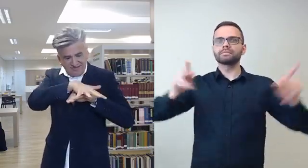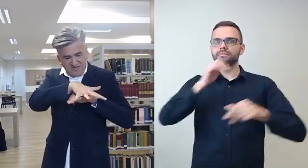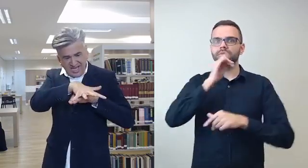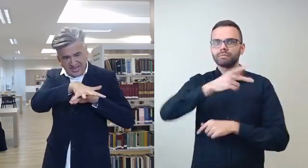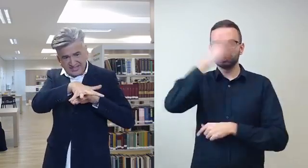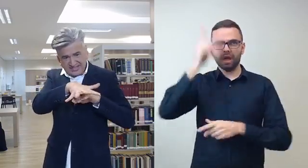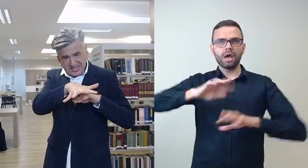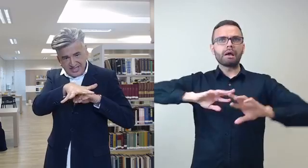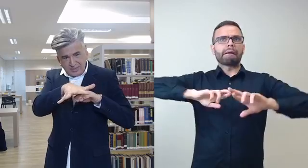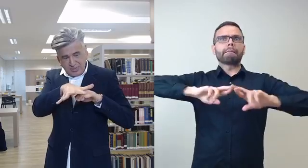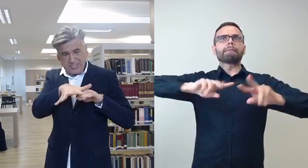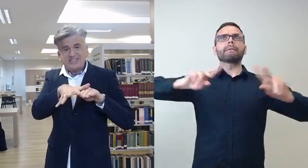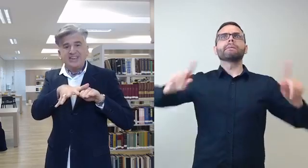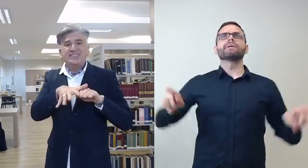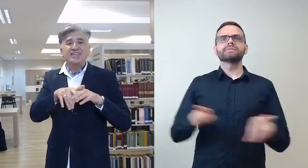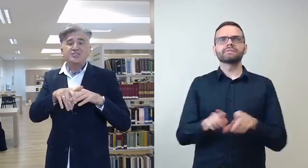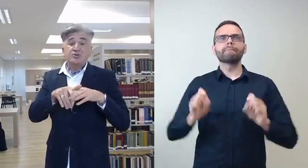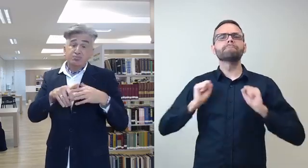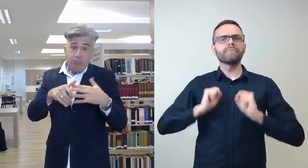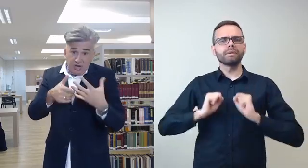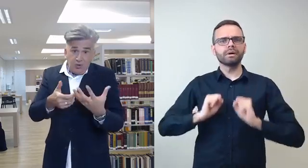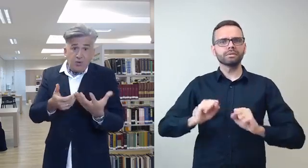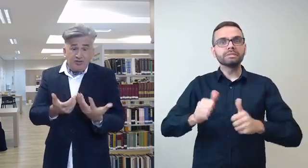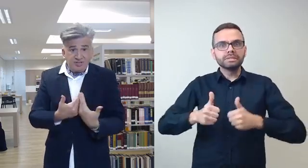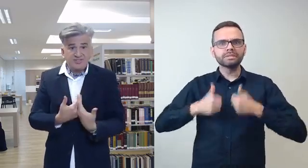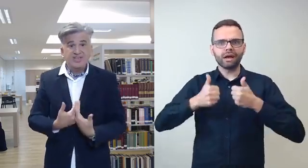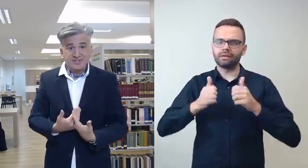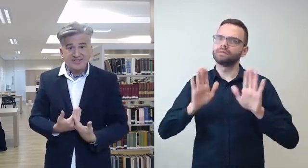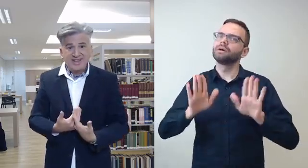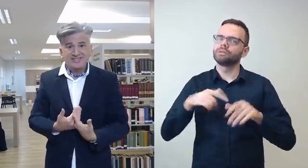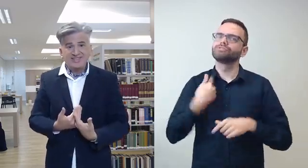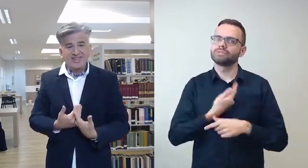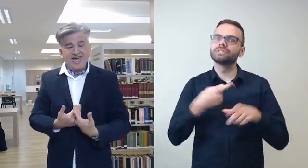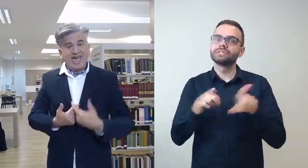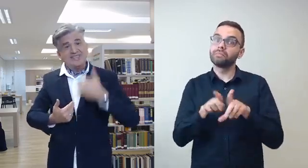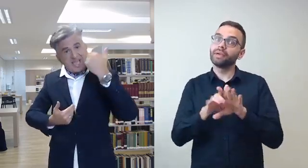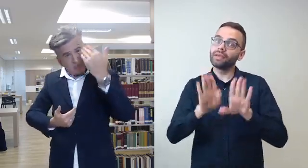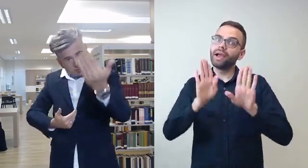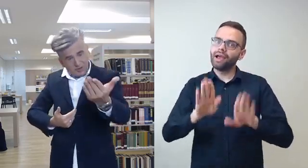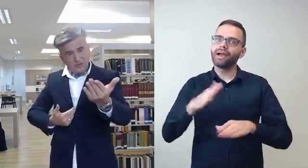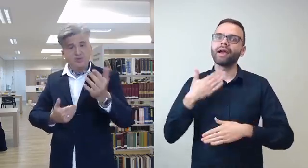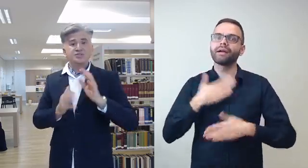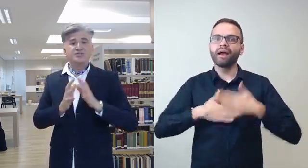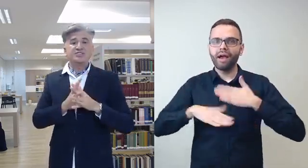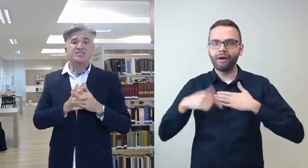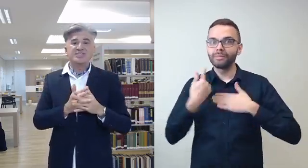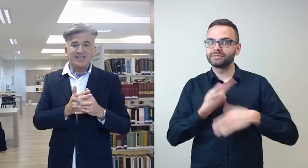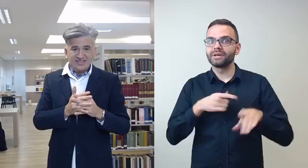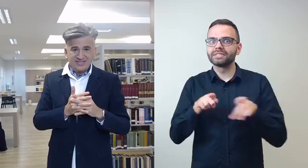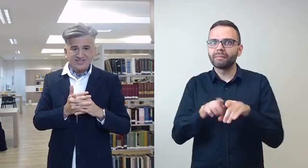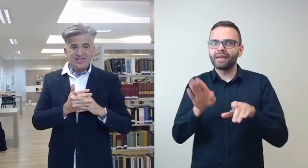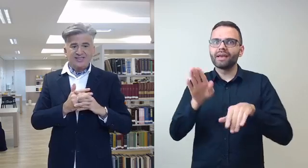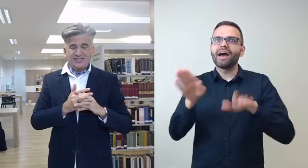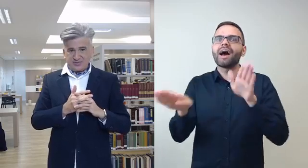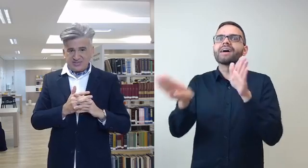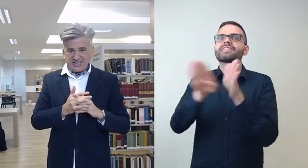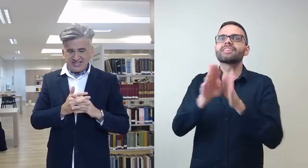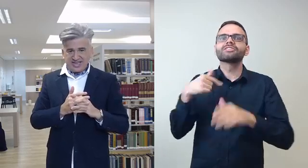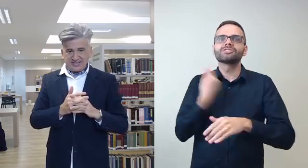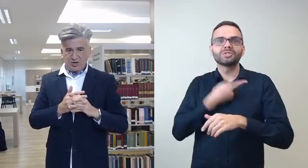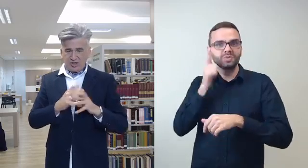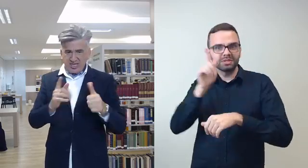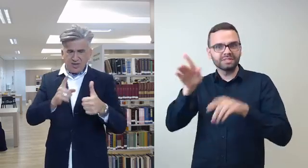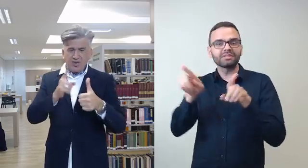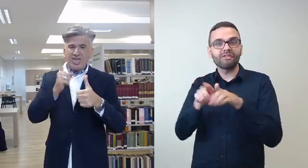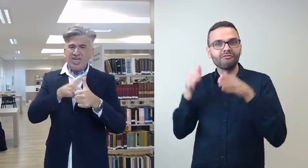saem várias potencialidades. Por enquanto, nós temos que ser assim, até quando nós formos os especialistas das